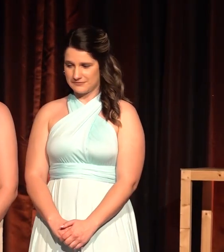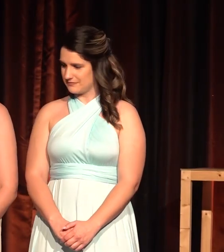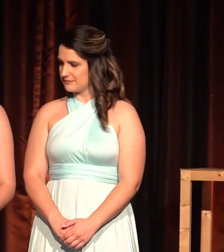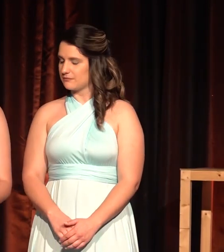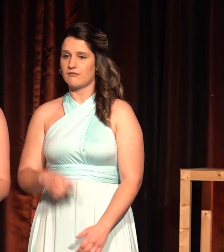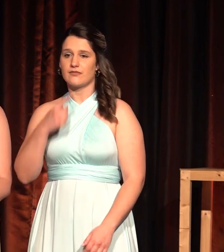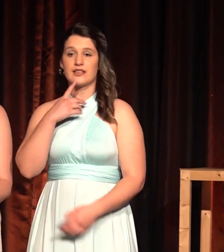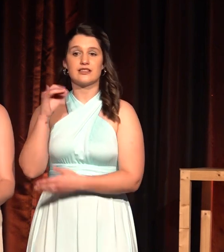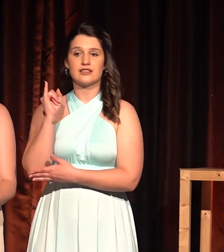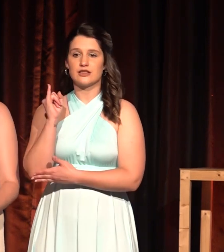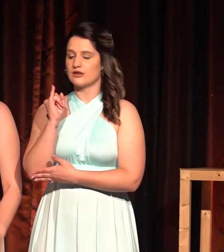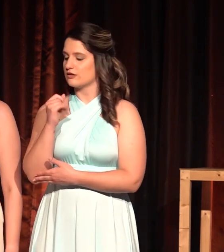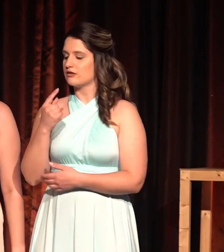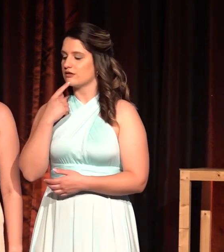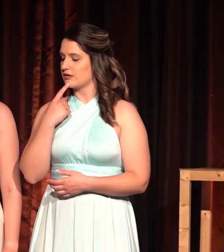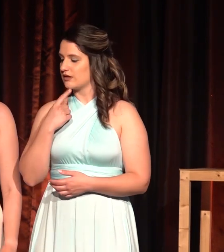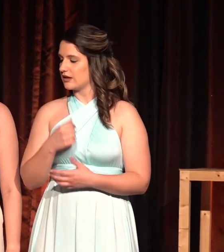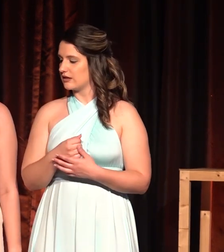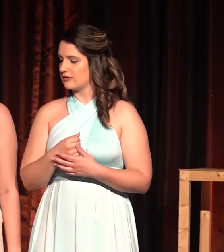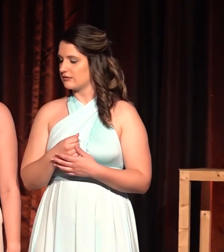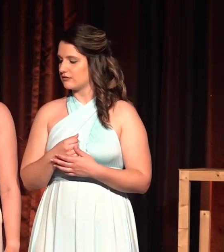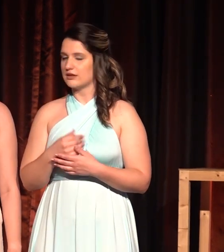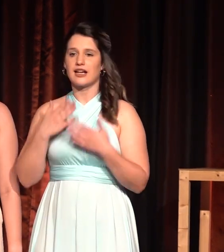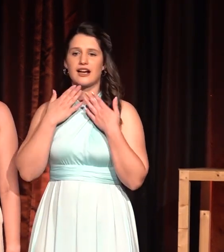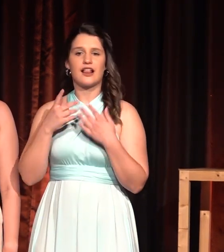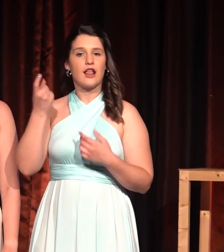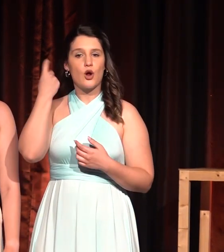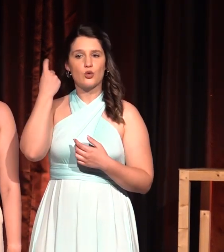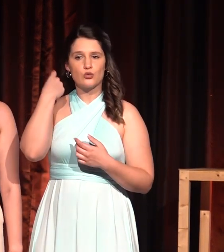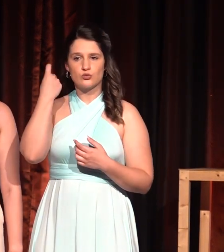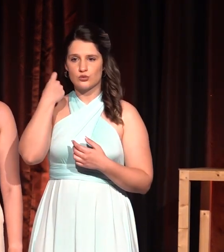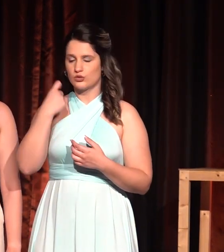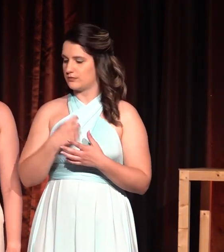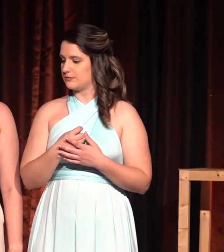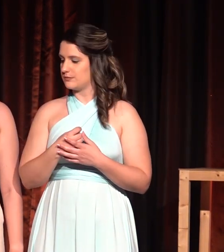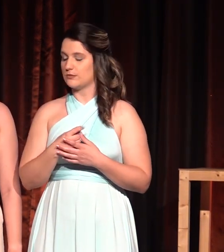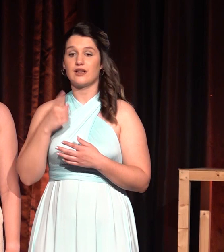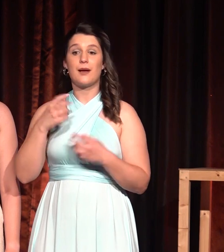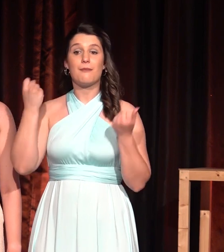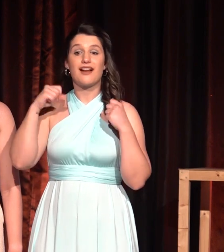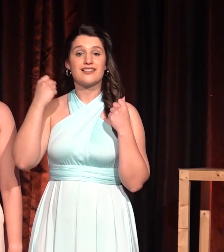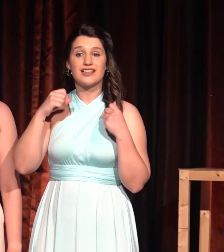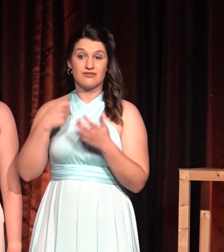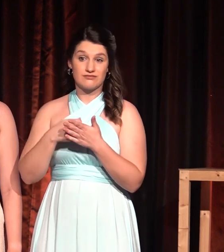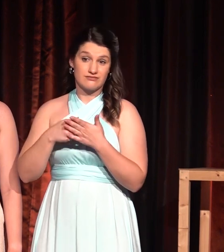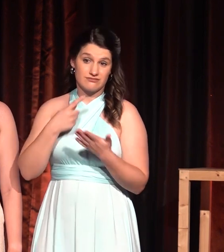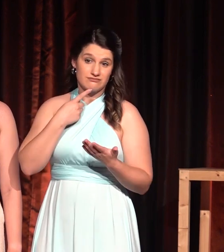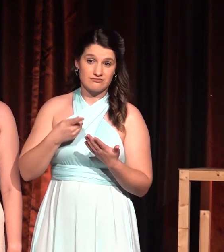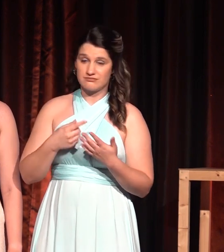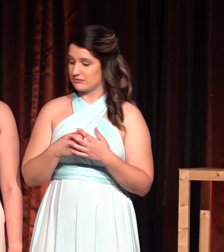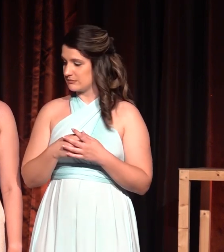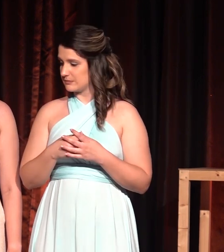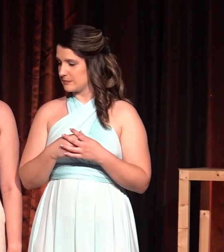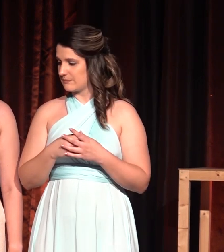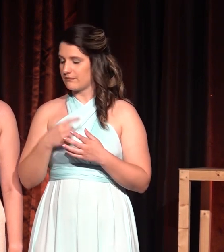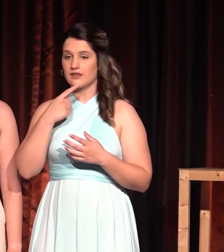El centre vol fer també un reconeixement a tot l'alumnat que ha cursat el seu cicle en formació professional dual. És per aquest motiu que